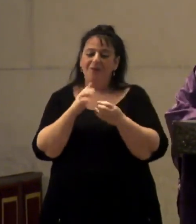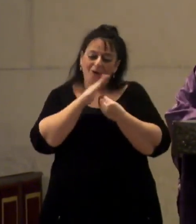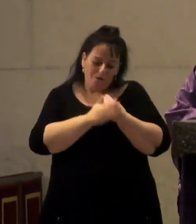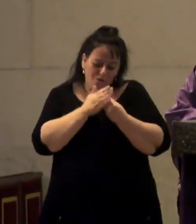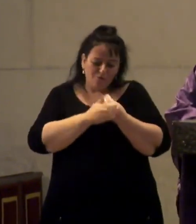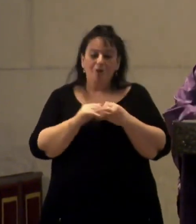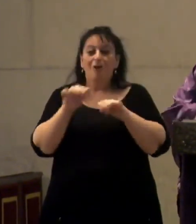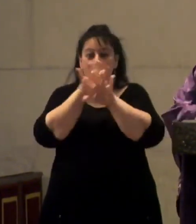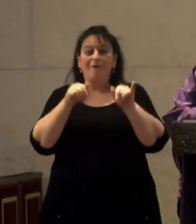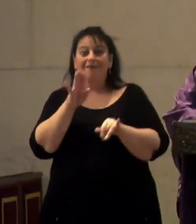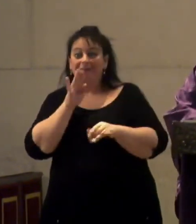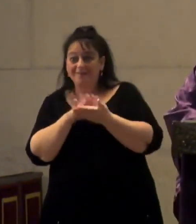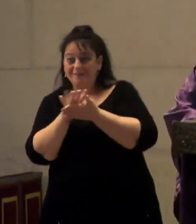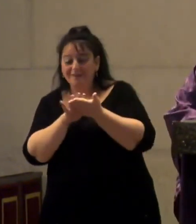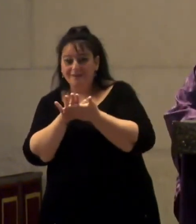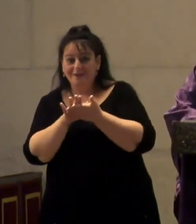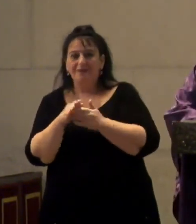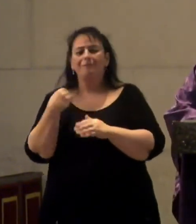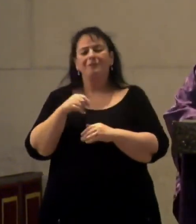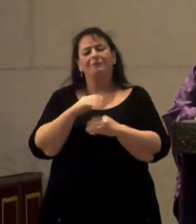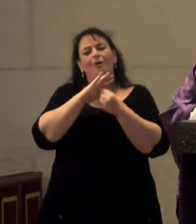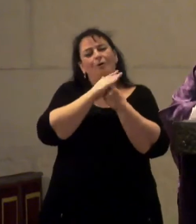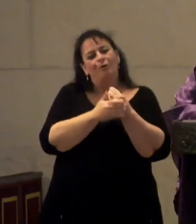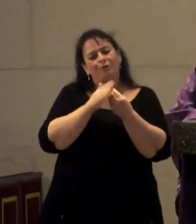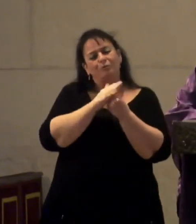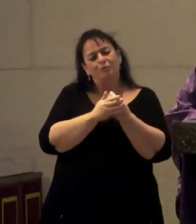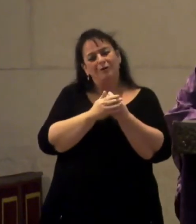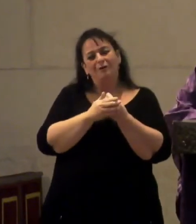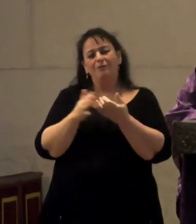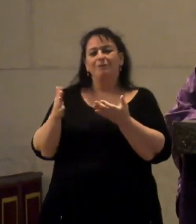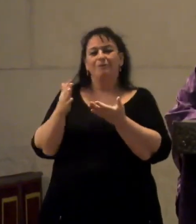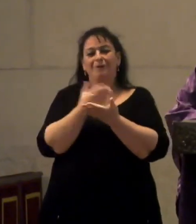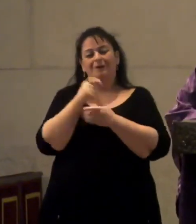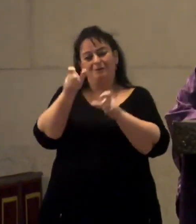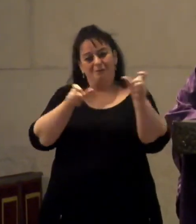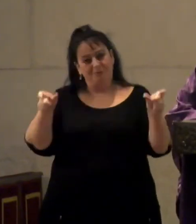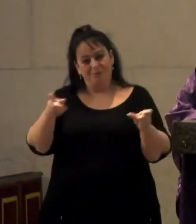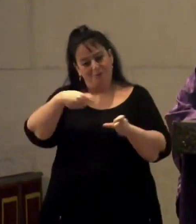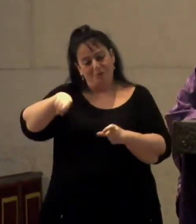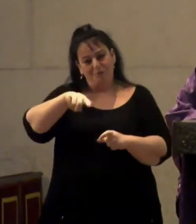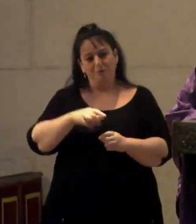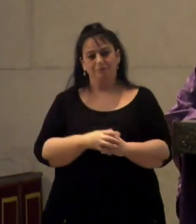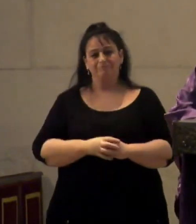decíamos al principio, sea el consuelo de todos vosotros.